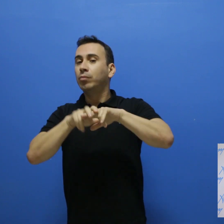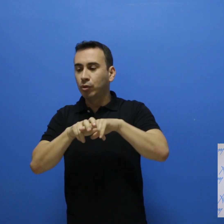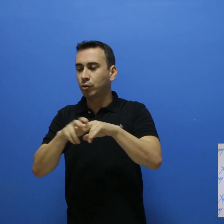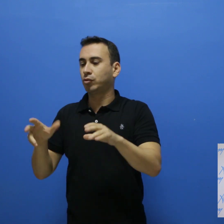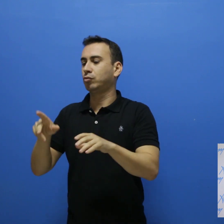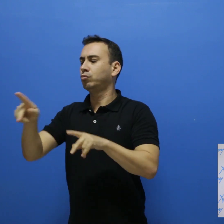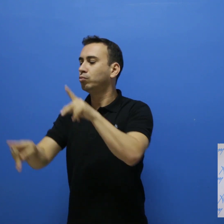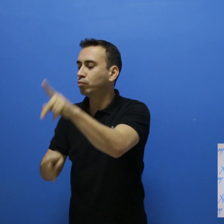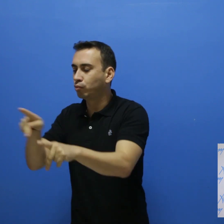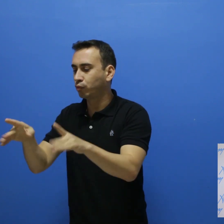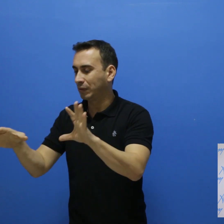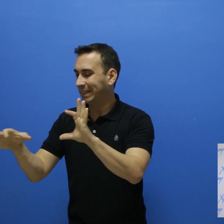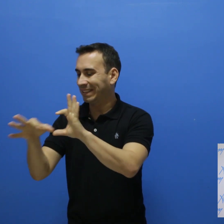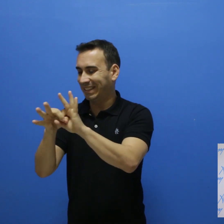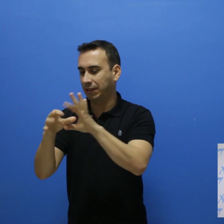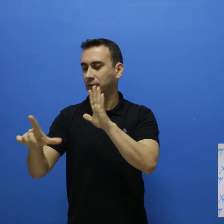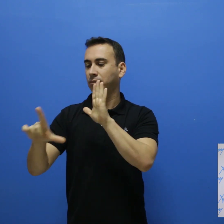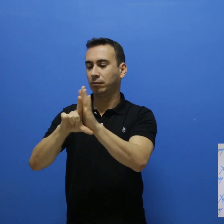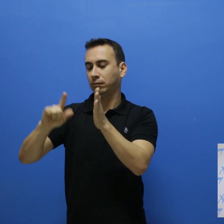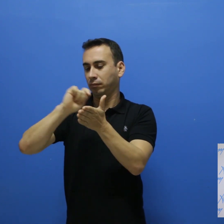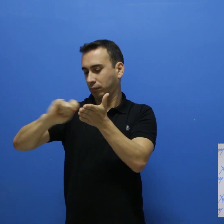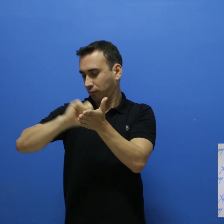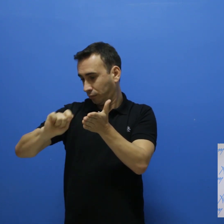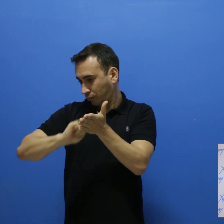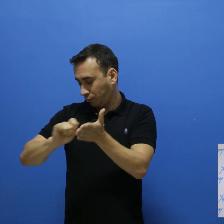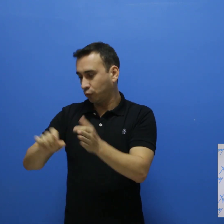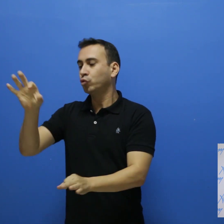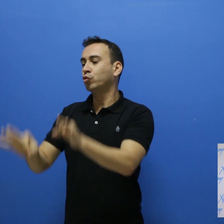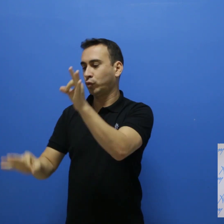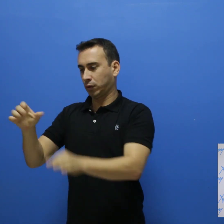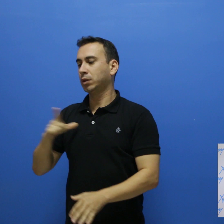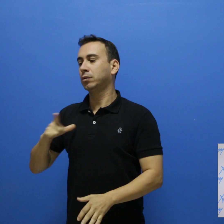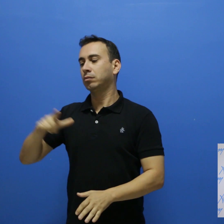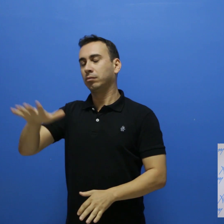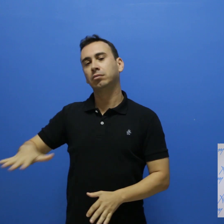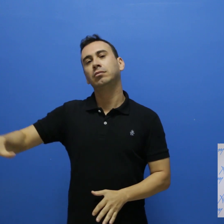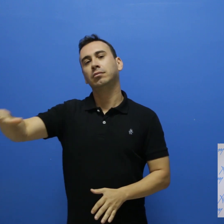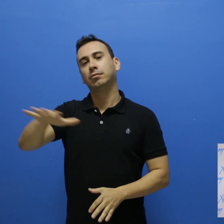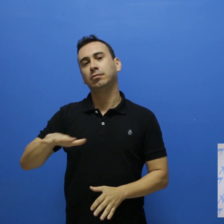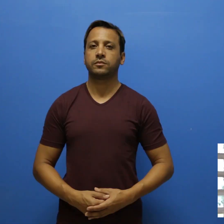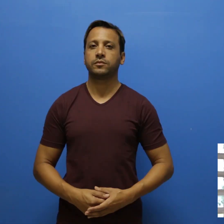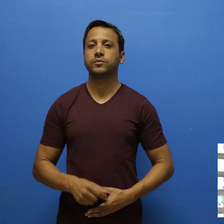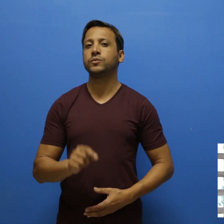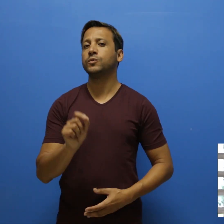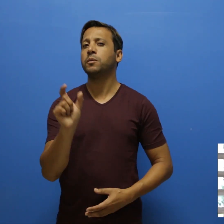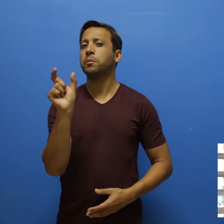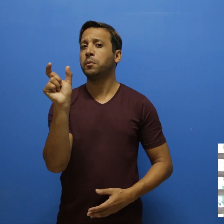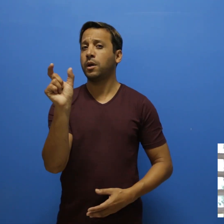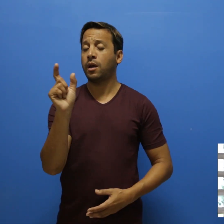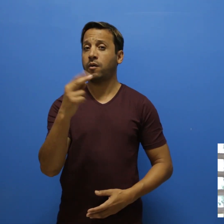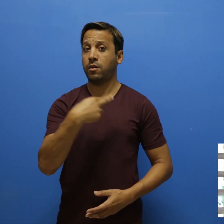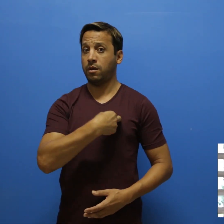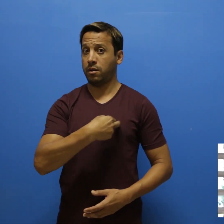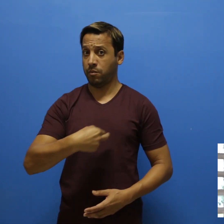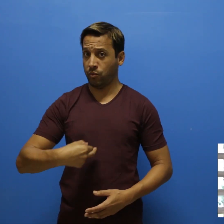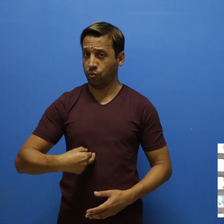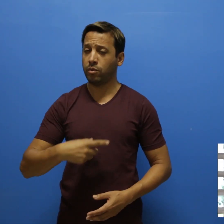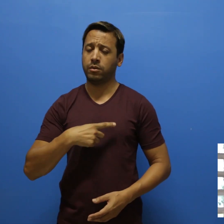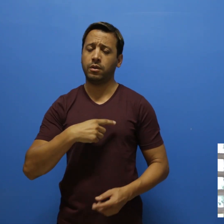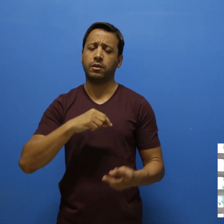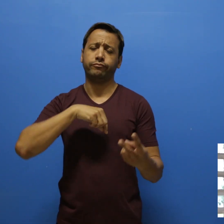o povo unido ao legislar jamais será injusto com relação a ninguém. O uso da palavra